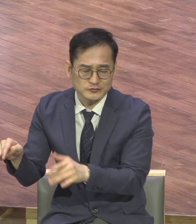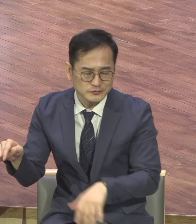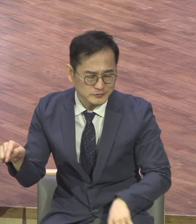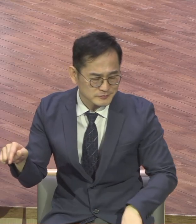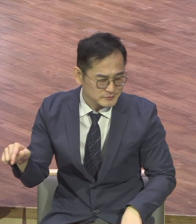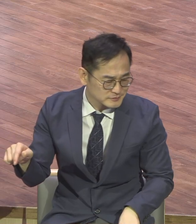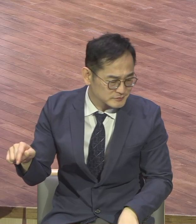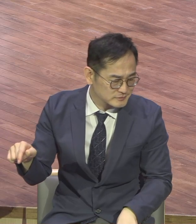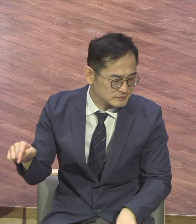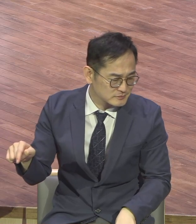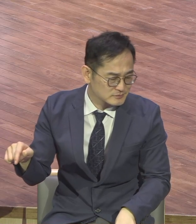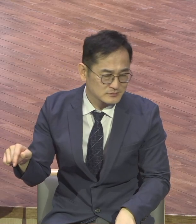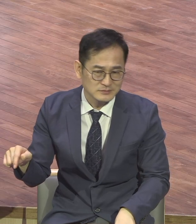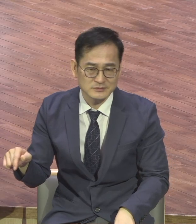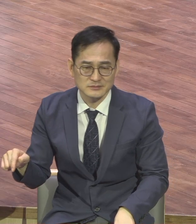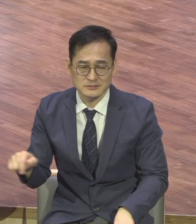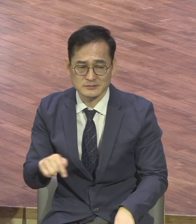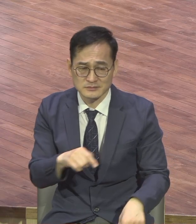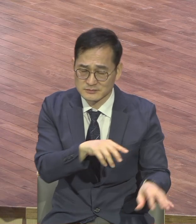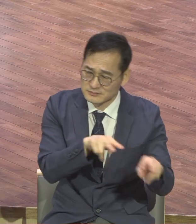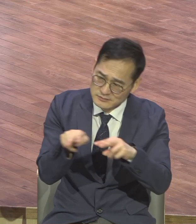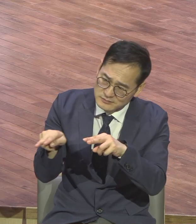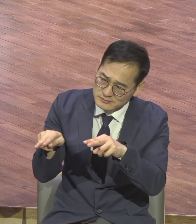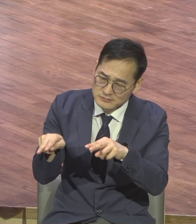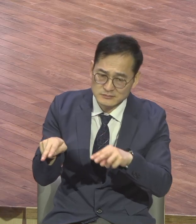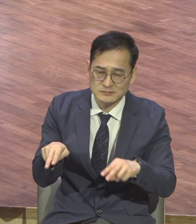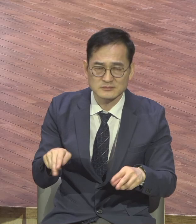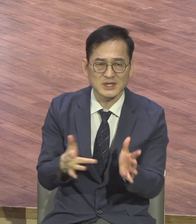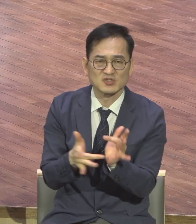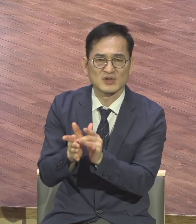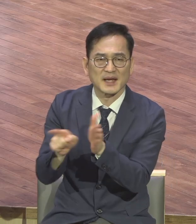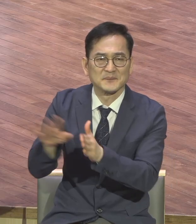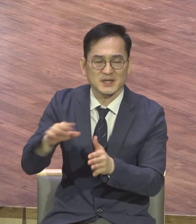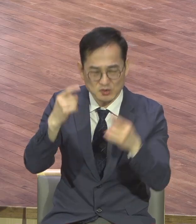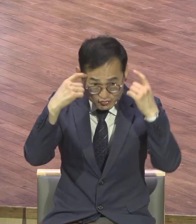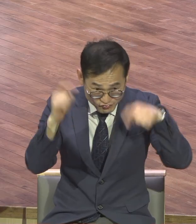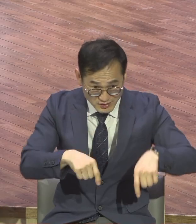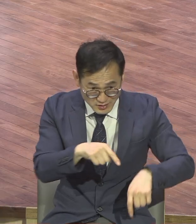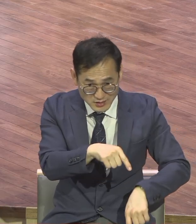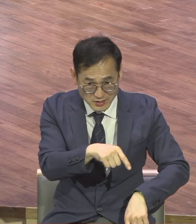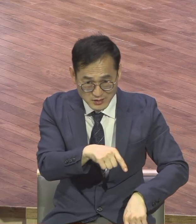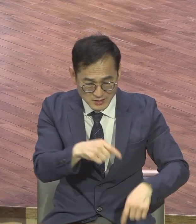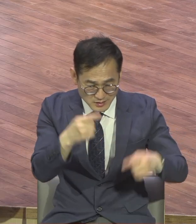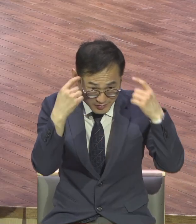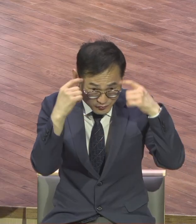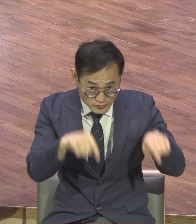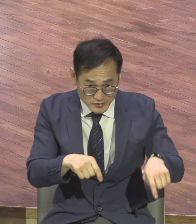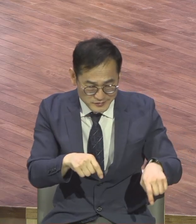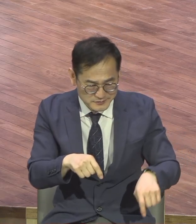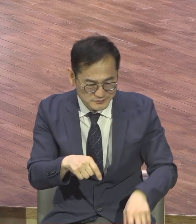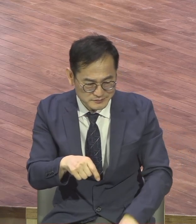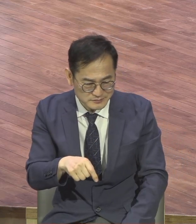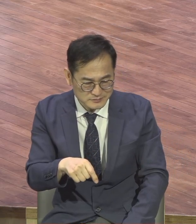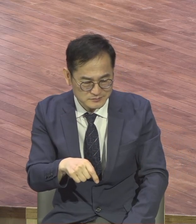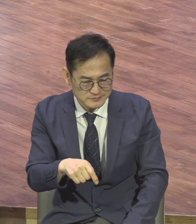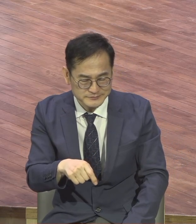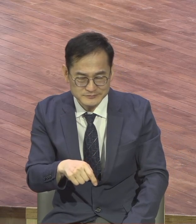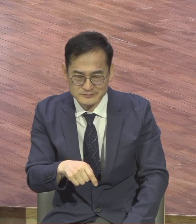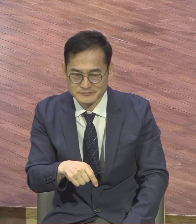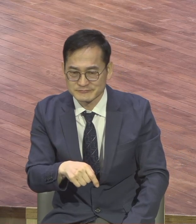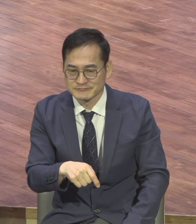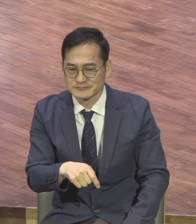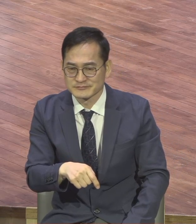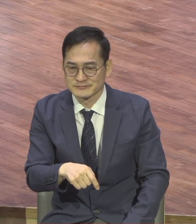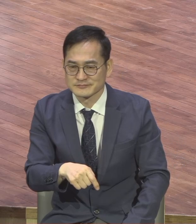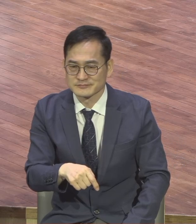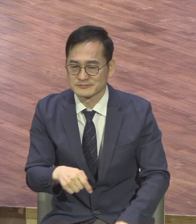것이라. 이방인의 수가 충만히 이제 들어올 때까지 이스라엘을 우둔하게 만들어놨다, 둔하게 만들어놨다.